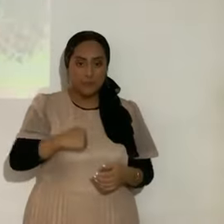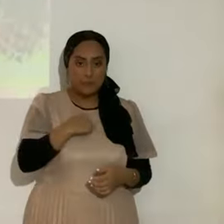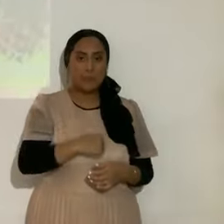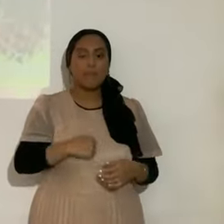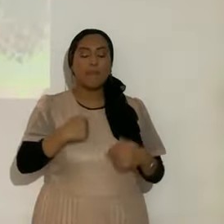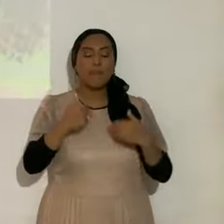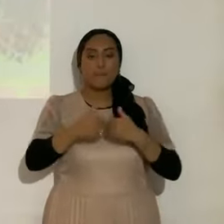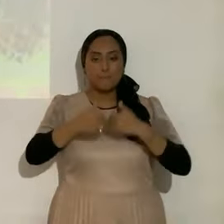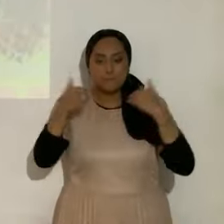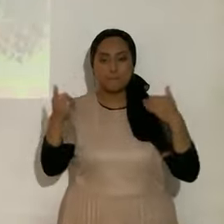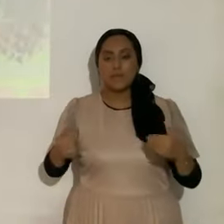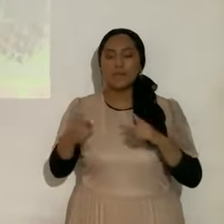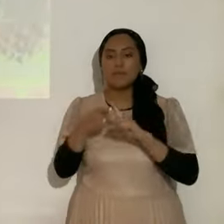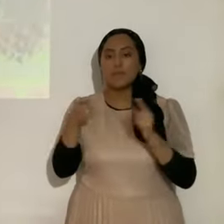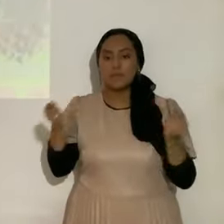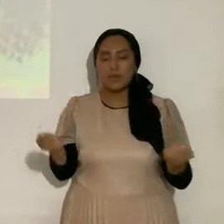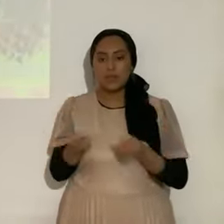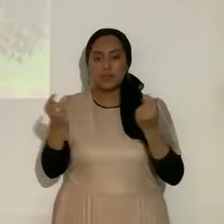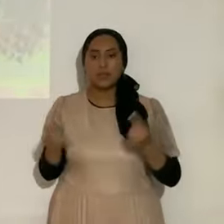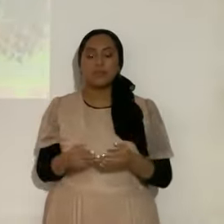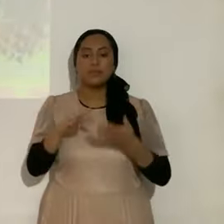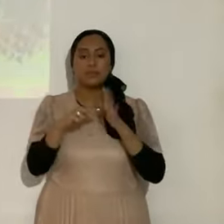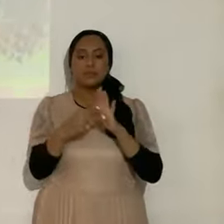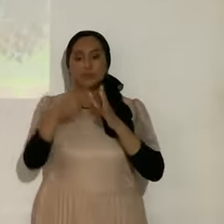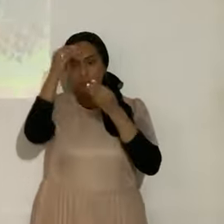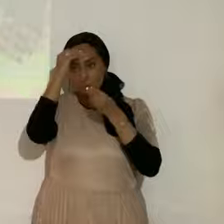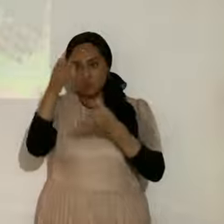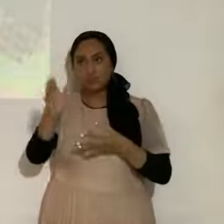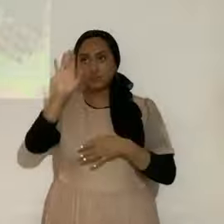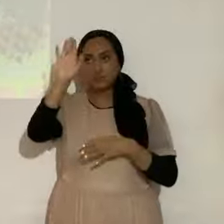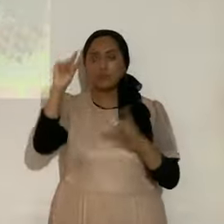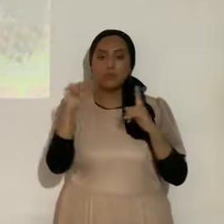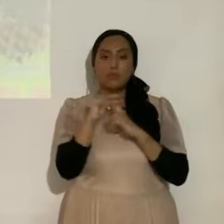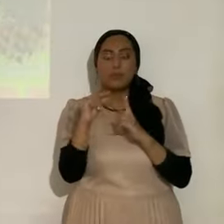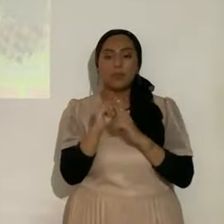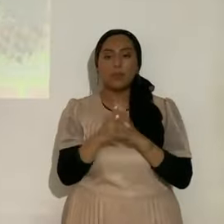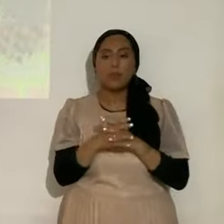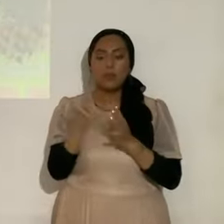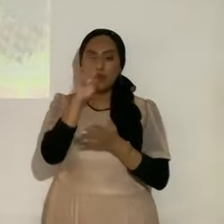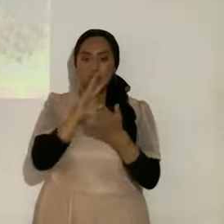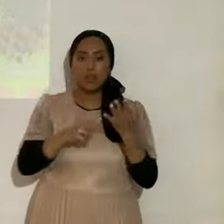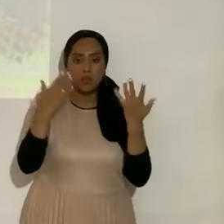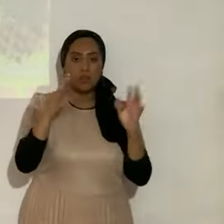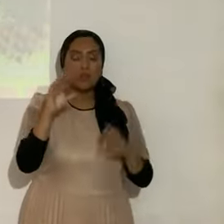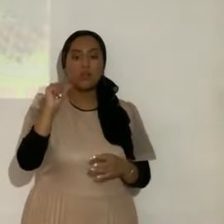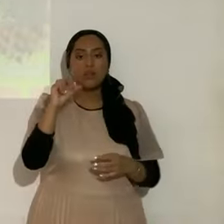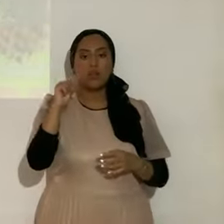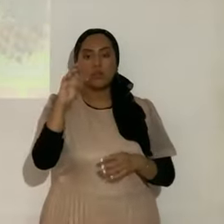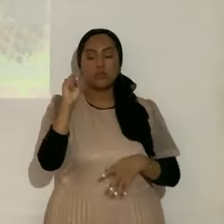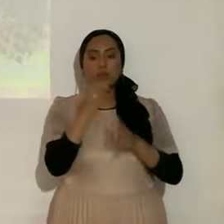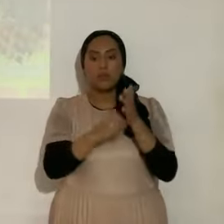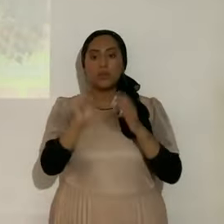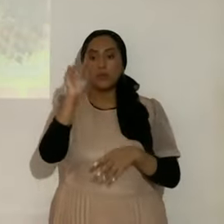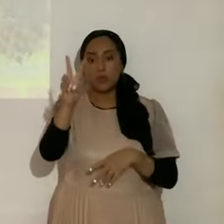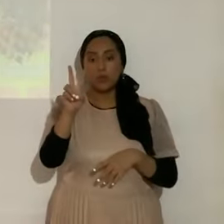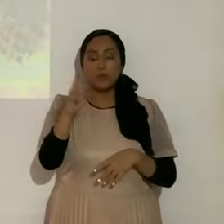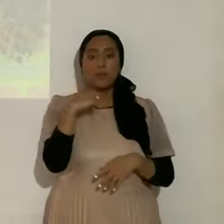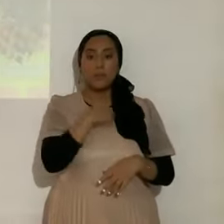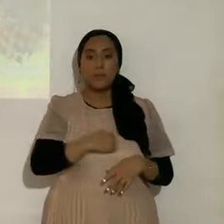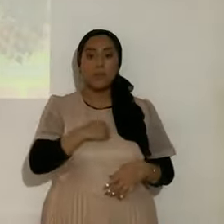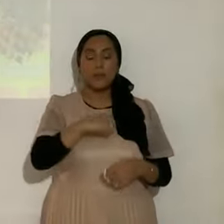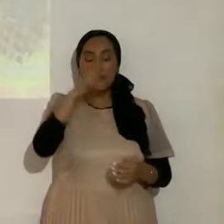y apartándose de los pecados, que es obedecer la palabra. Y lo leímos en Hechos capítulo 2, arrepentíos